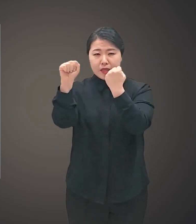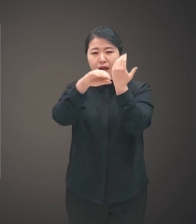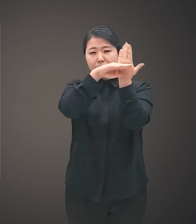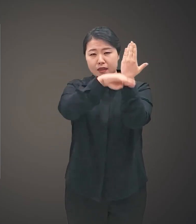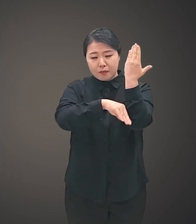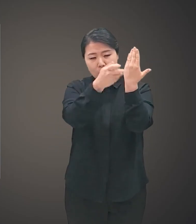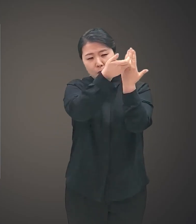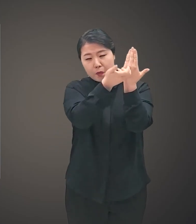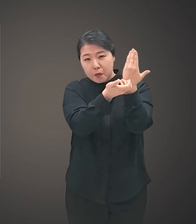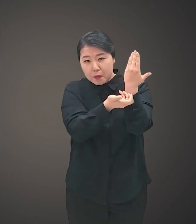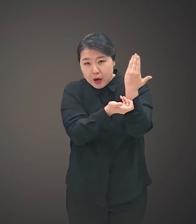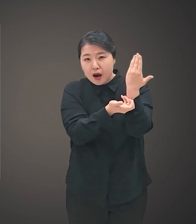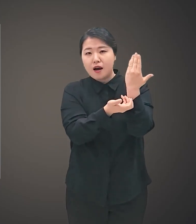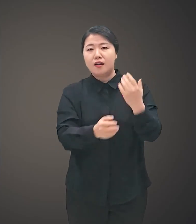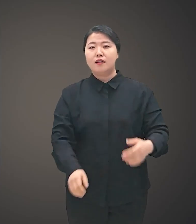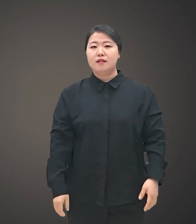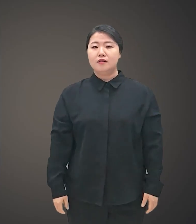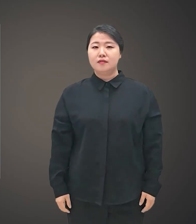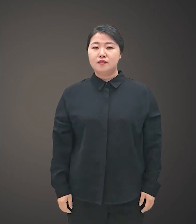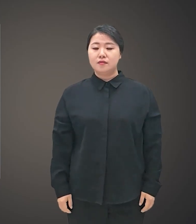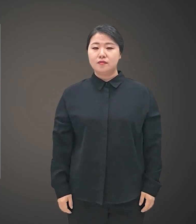향하는 피난길에 동참하게 되죠.